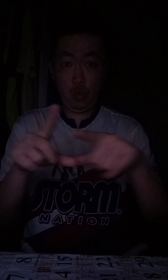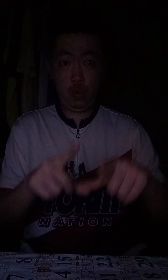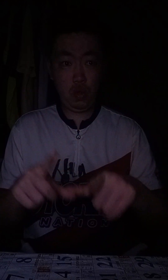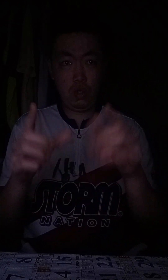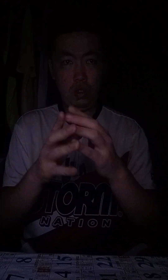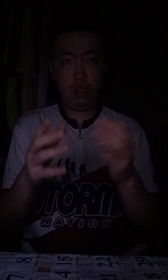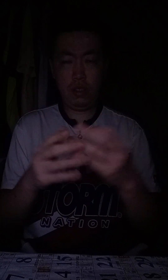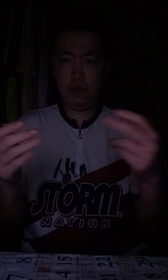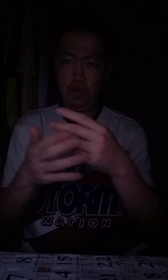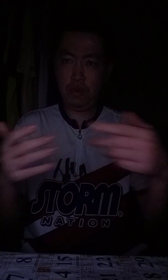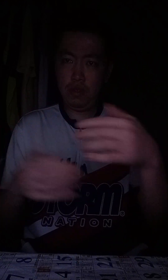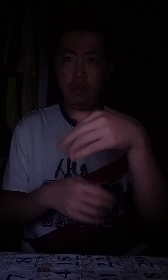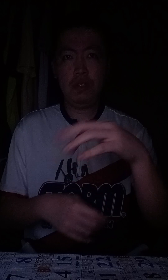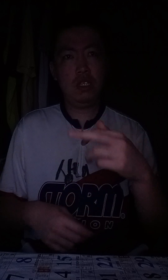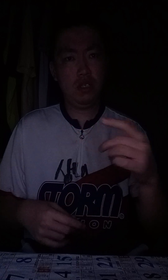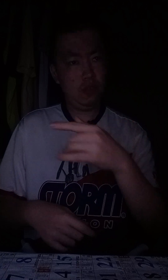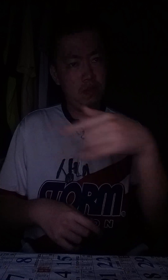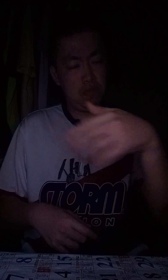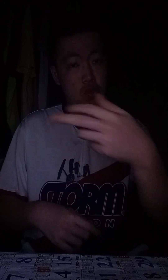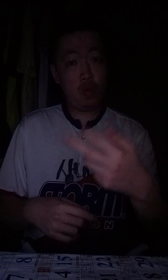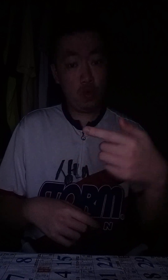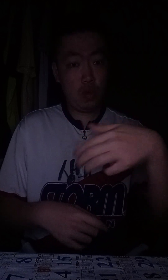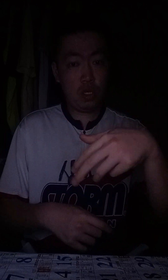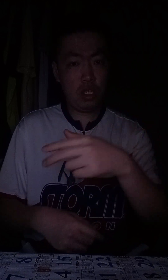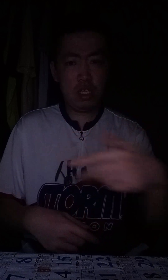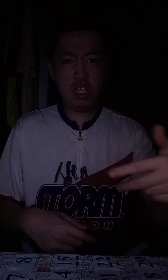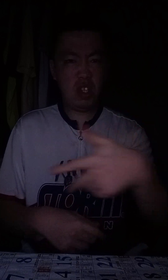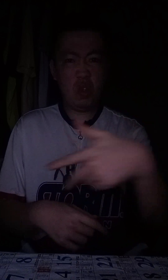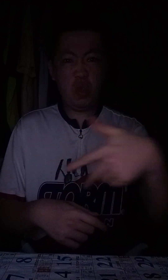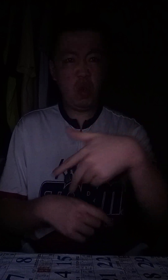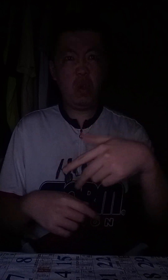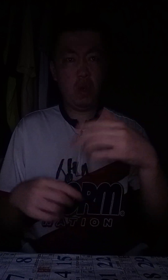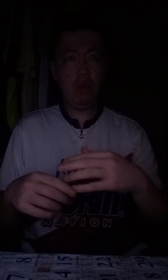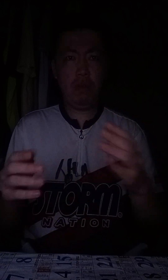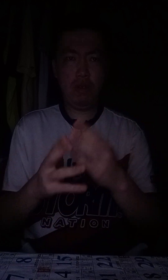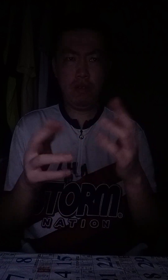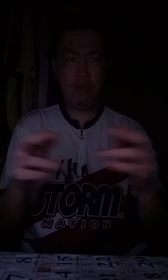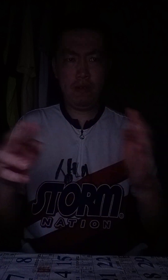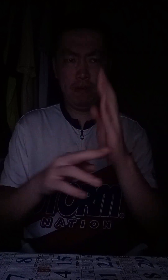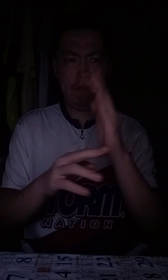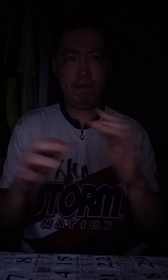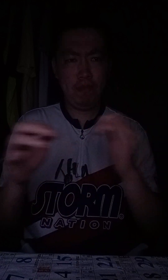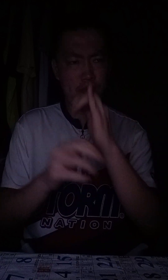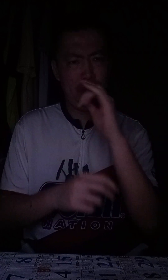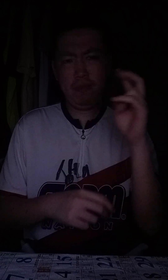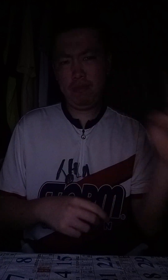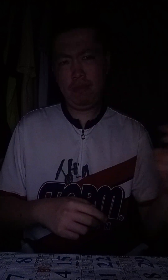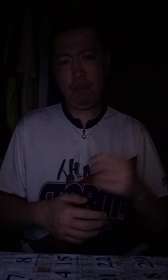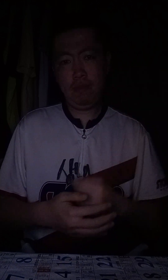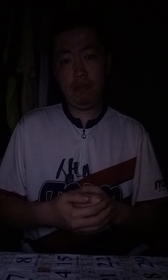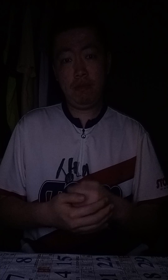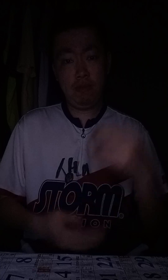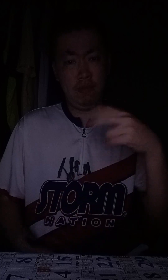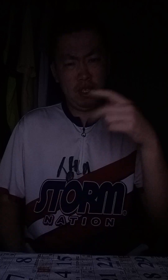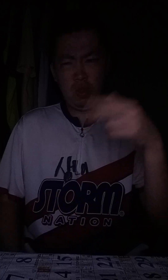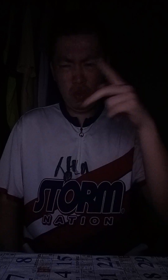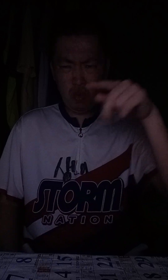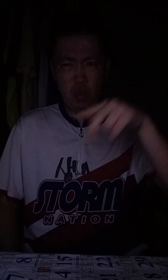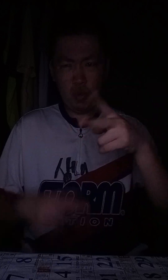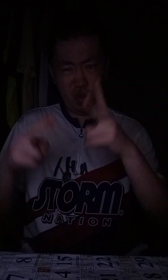녹색도시체험센터에서 관람객들을 태워 경포 일대를 운행하던 전기버스가 몇 달째 방치돼 있습니다. 버스가 고장났기 때문인데